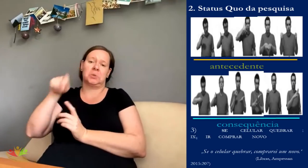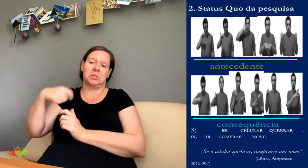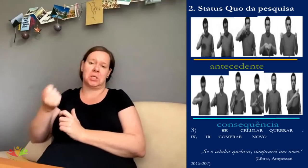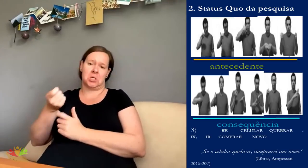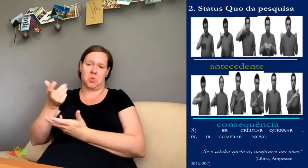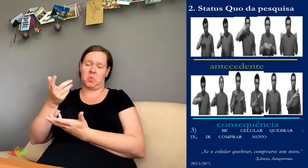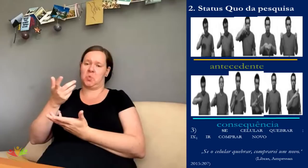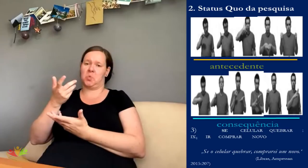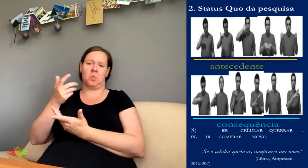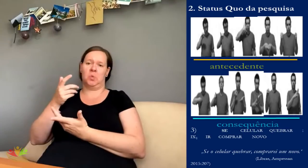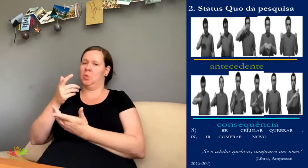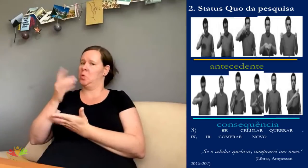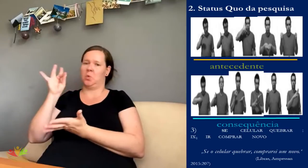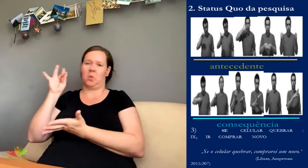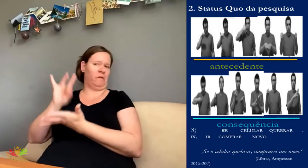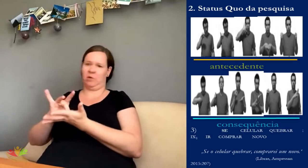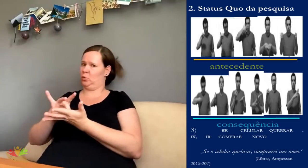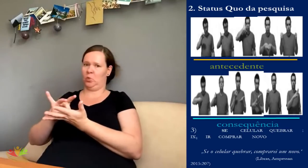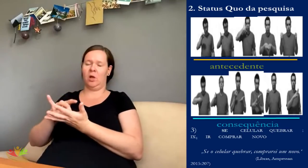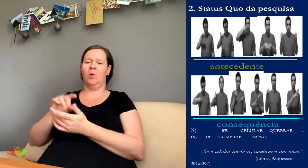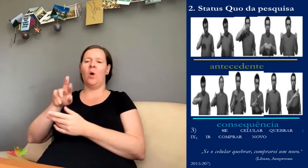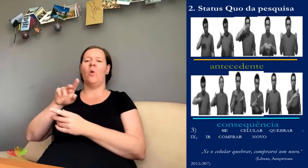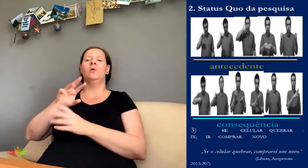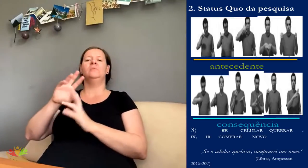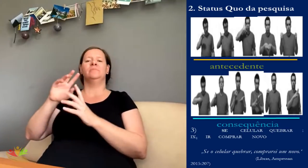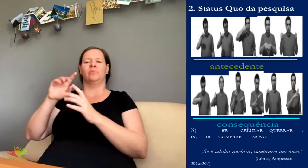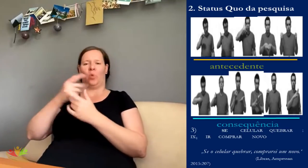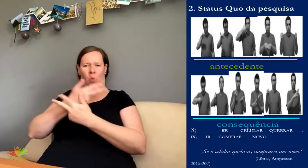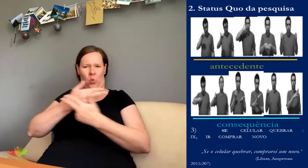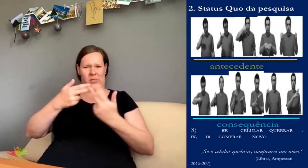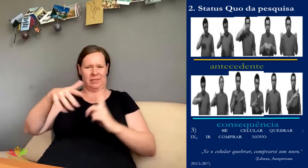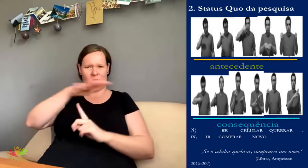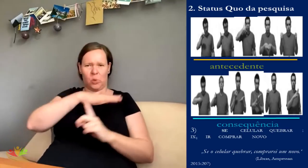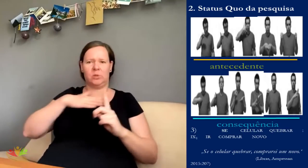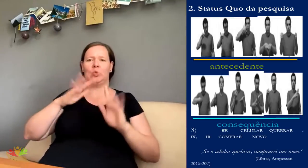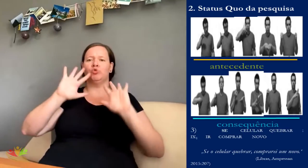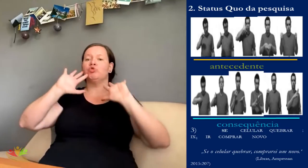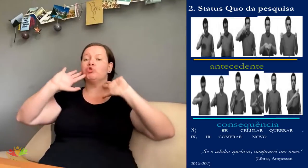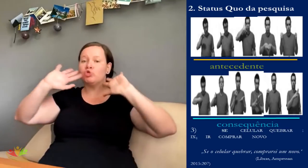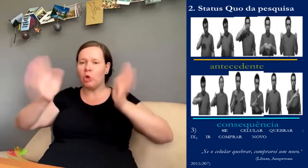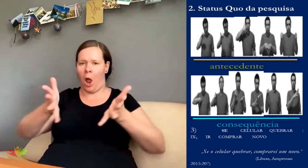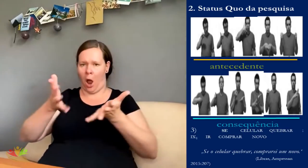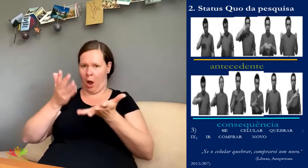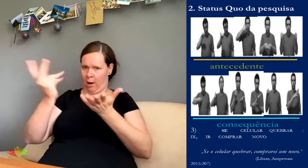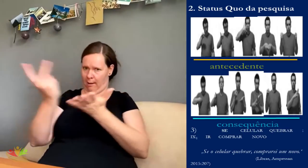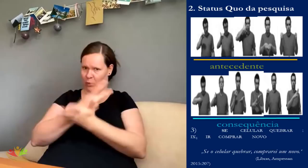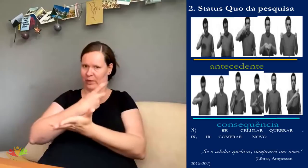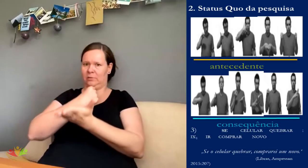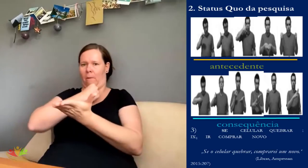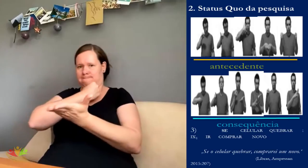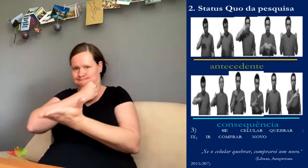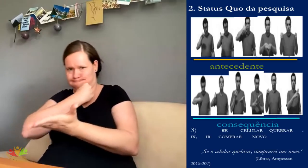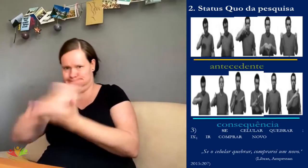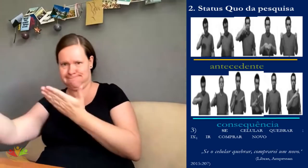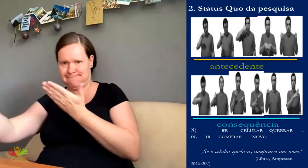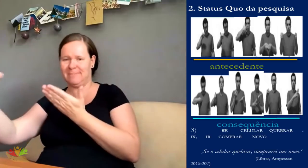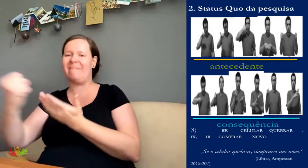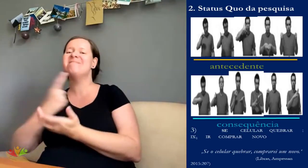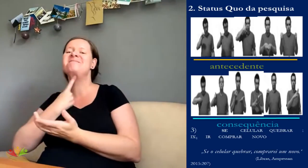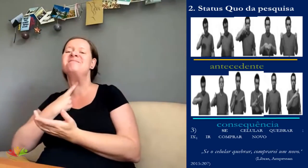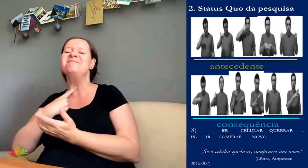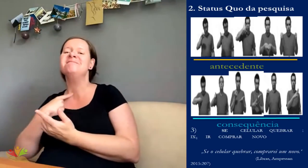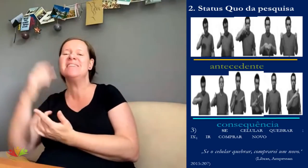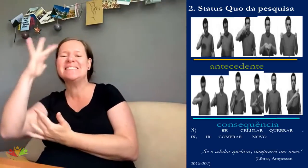possibilidades reais. As orações contrafactuais, a gente ainda não tem um sinal para isso, mas fala sobre coisas que